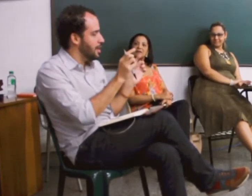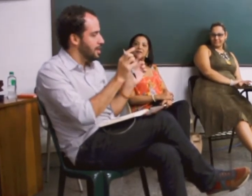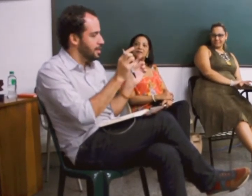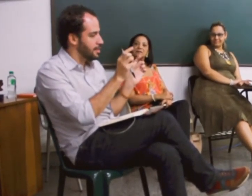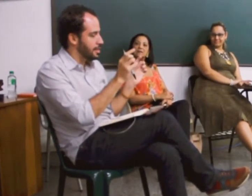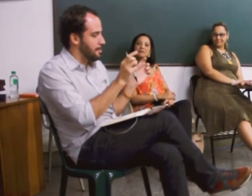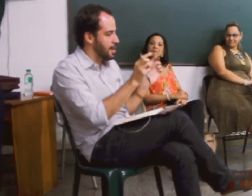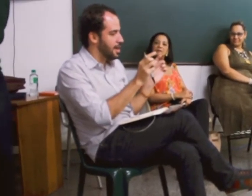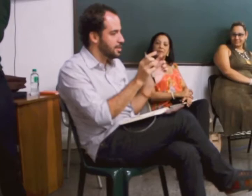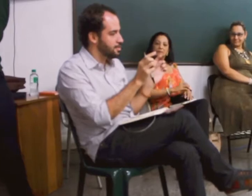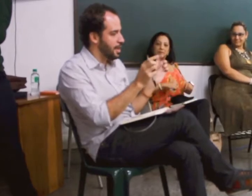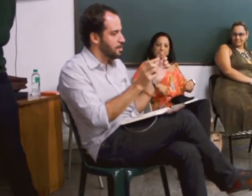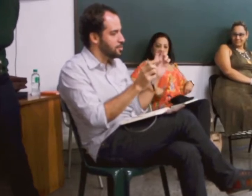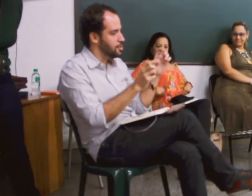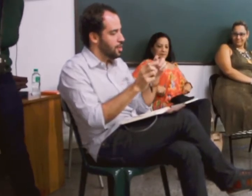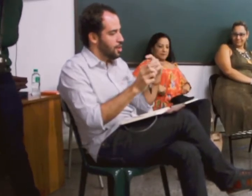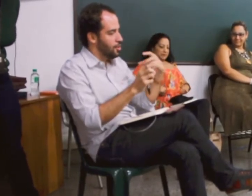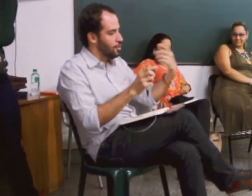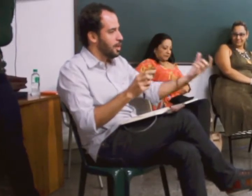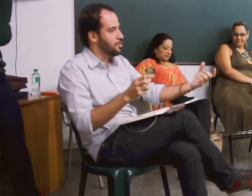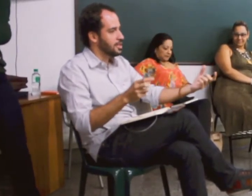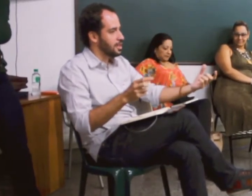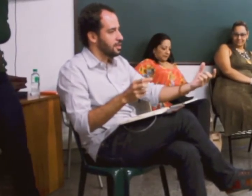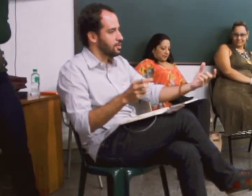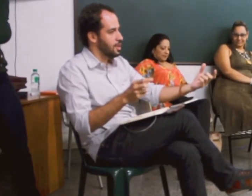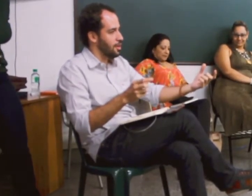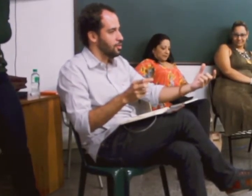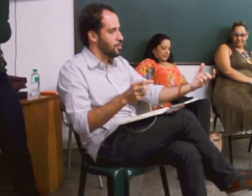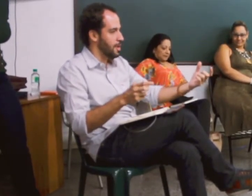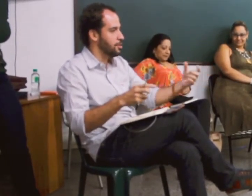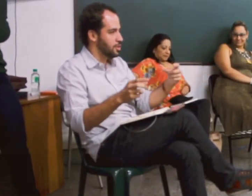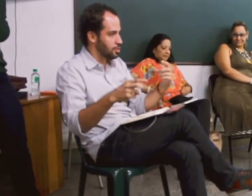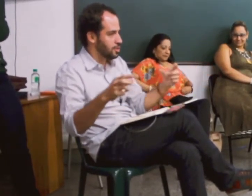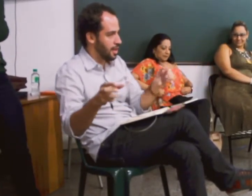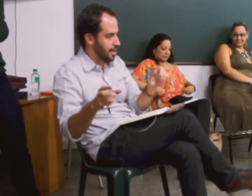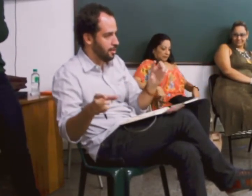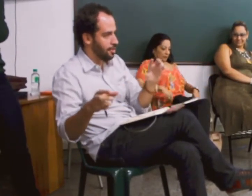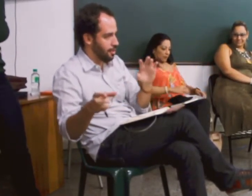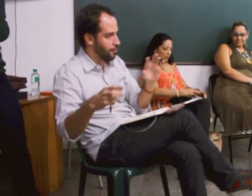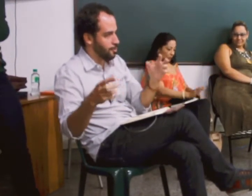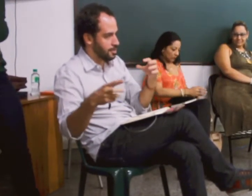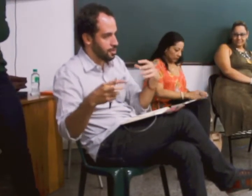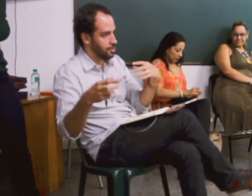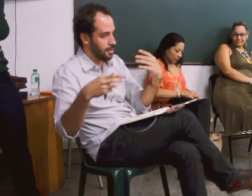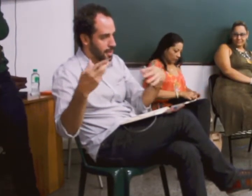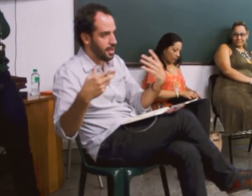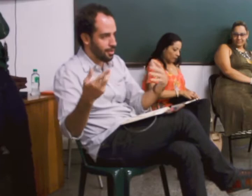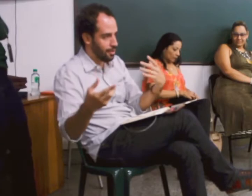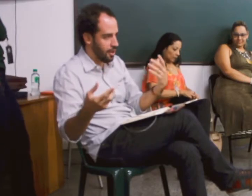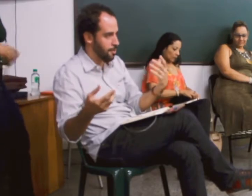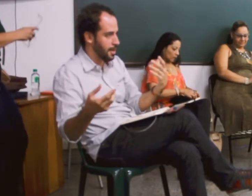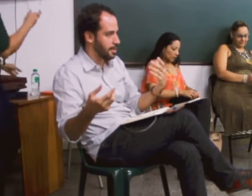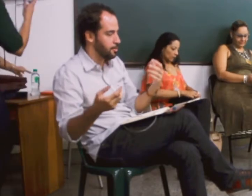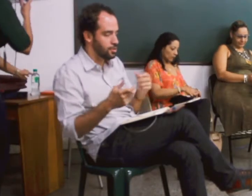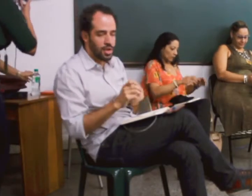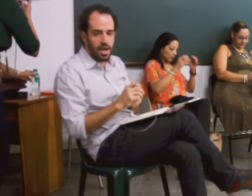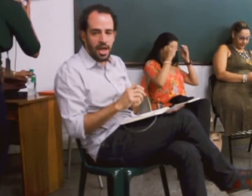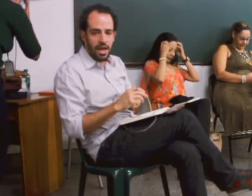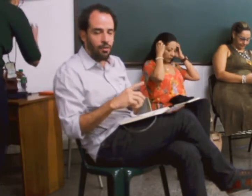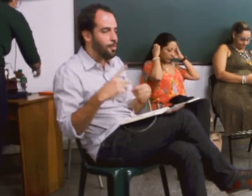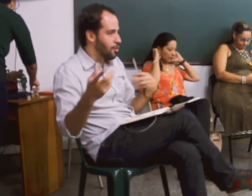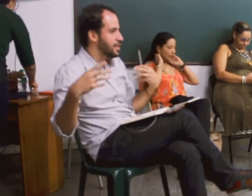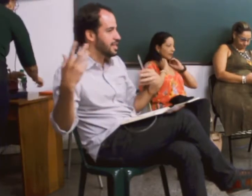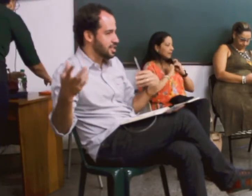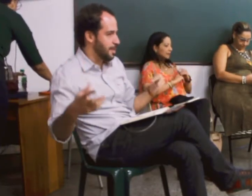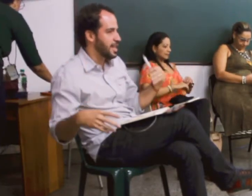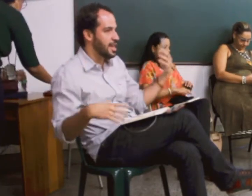dos temas previos. No logramos acceder todos a los documentos, entonces la información también que compartimos